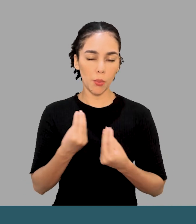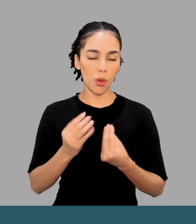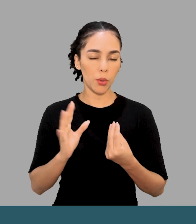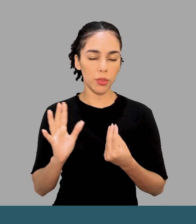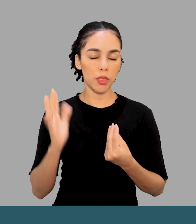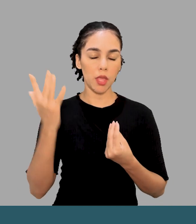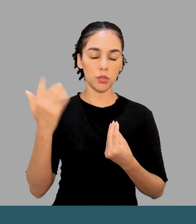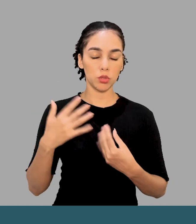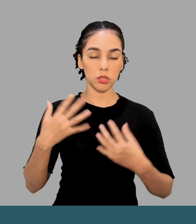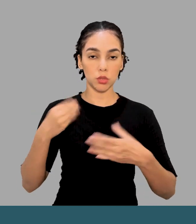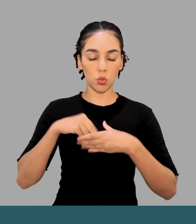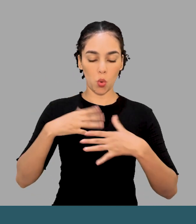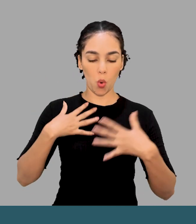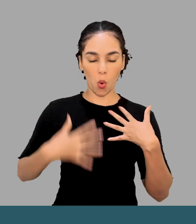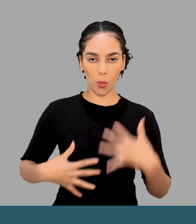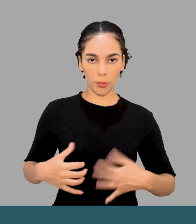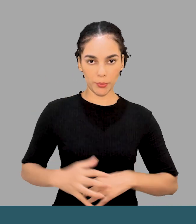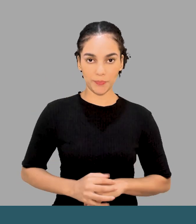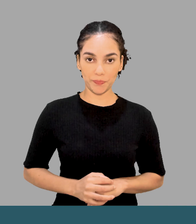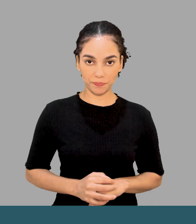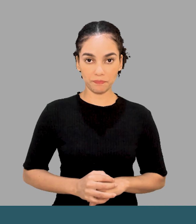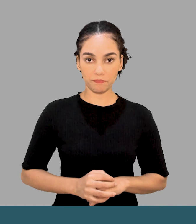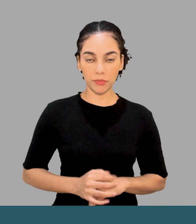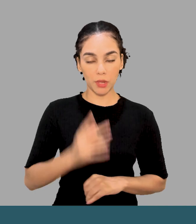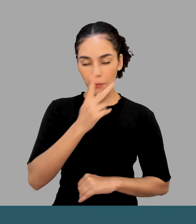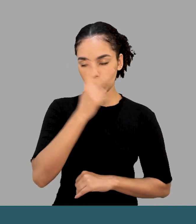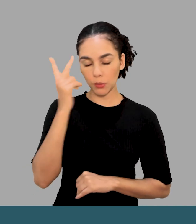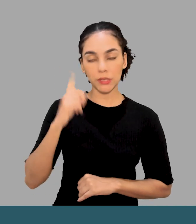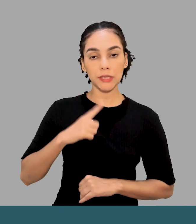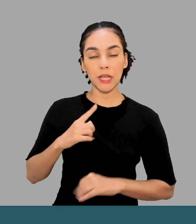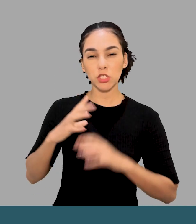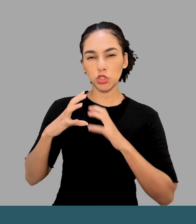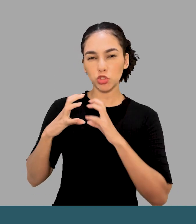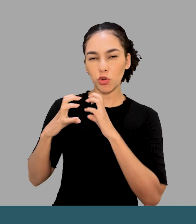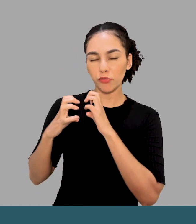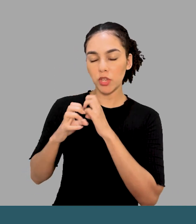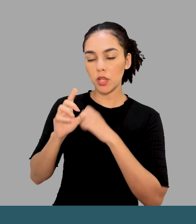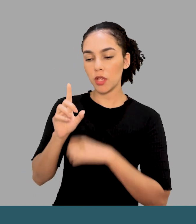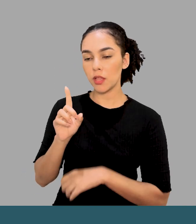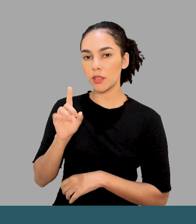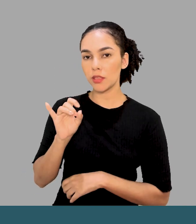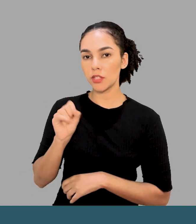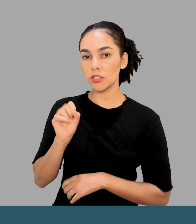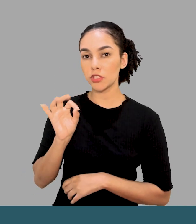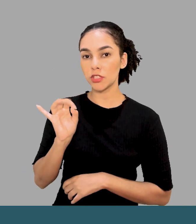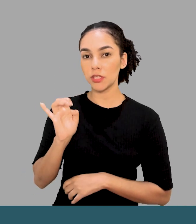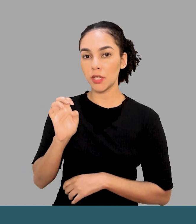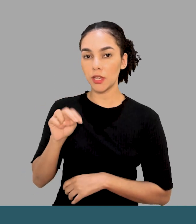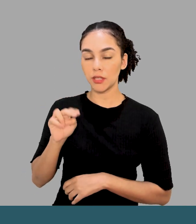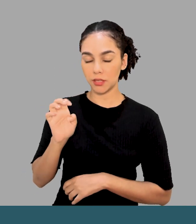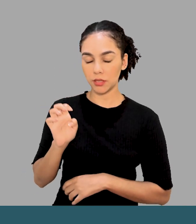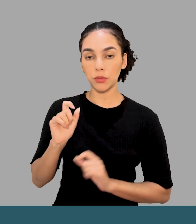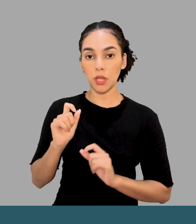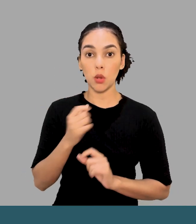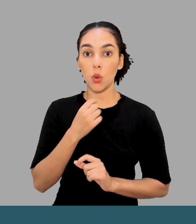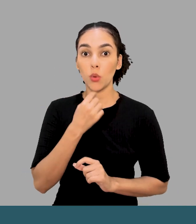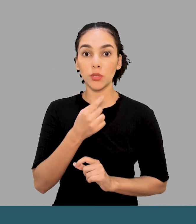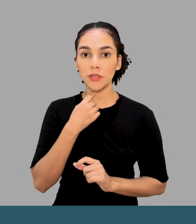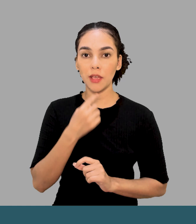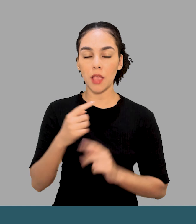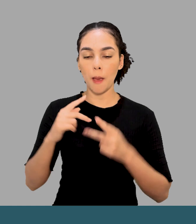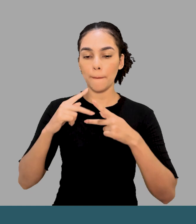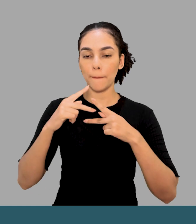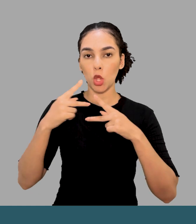distrofias funcionam em nosso corpo. A pessoa com distrofia muscular de Duchenne não consegue produzir uma proteína chamada distrofina, que é a